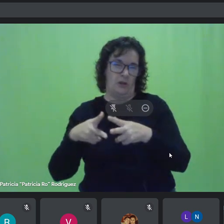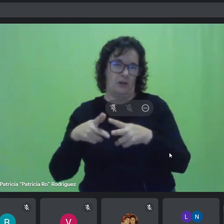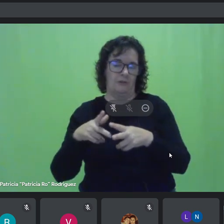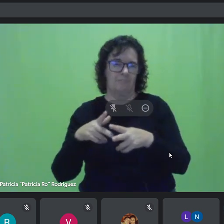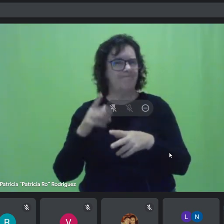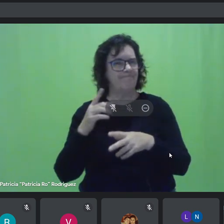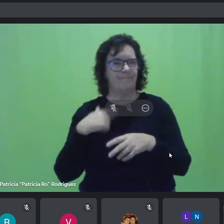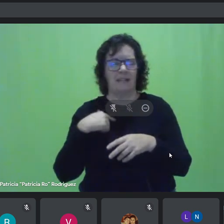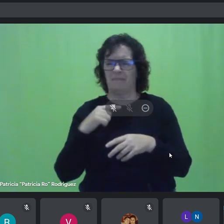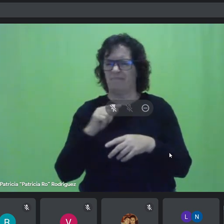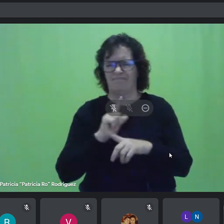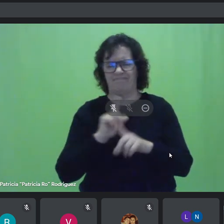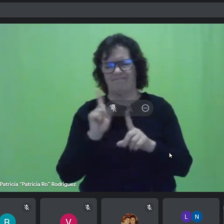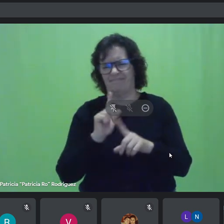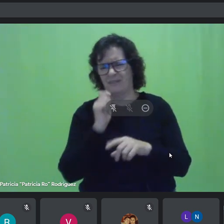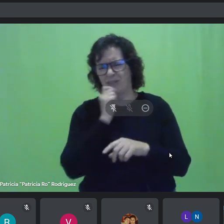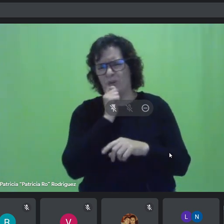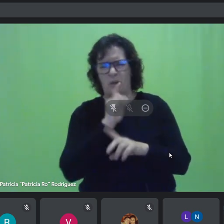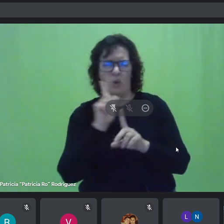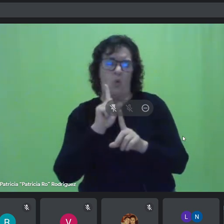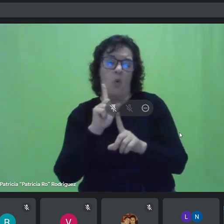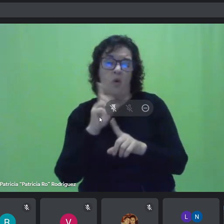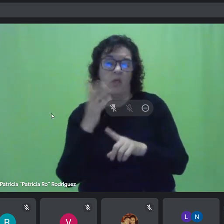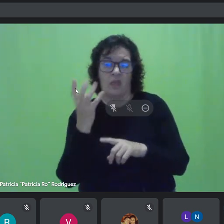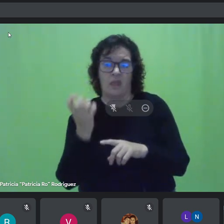profes, pero por mí, no tengo inconvenientes. No.